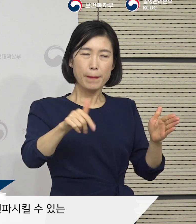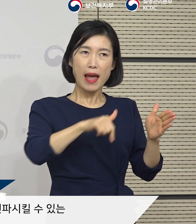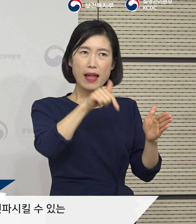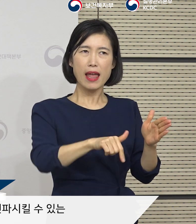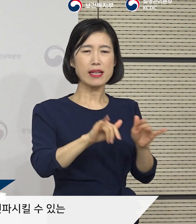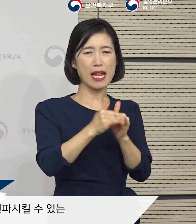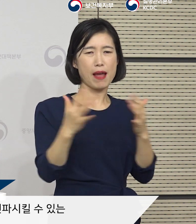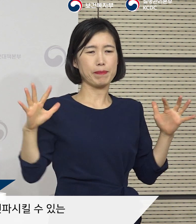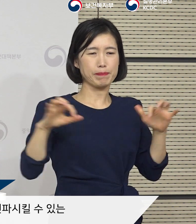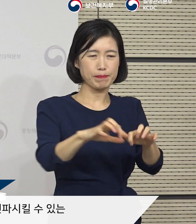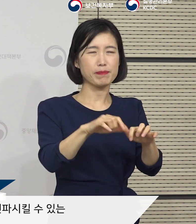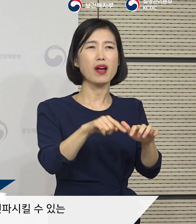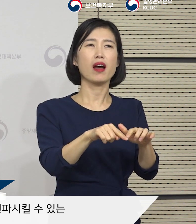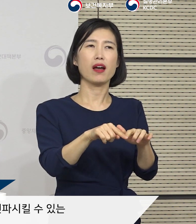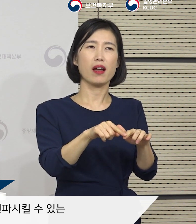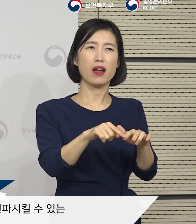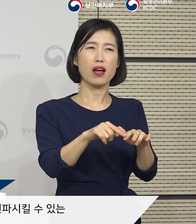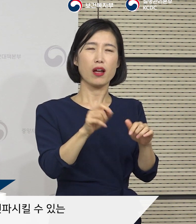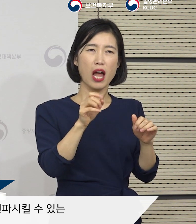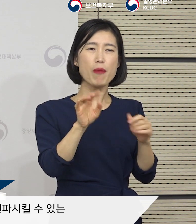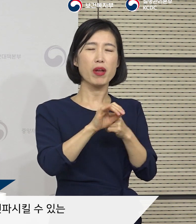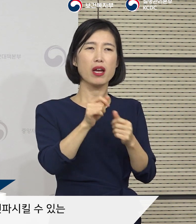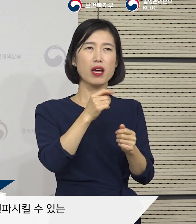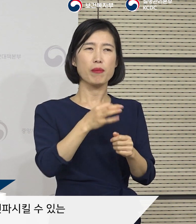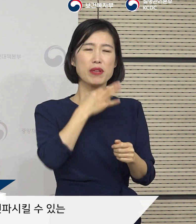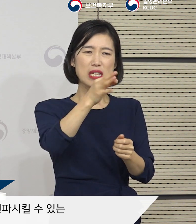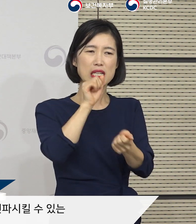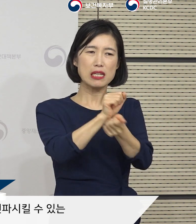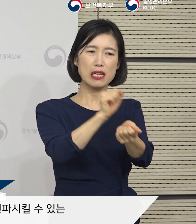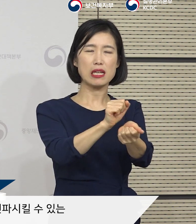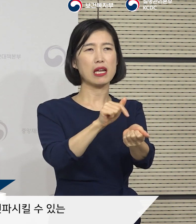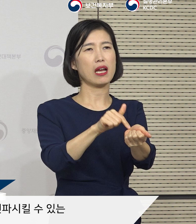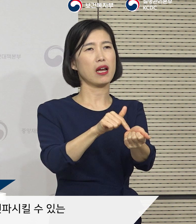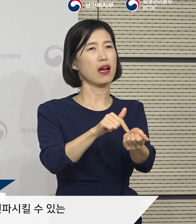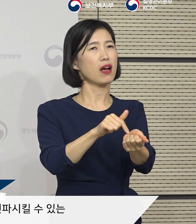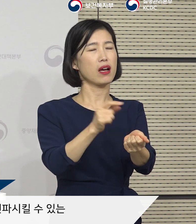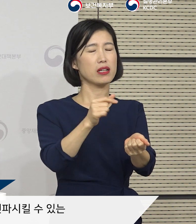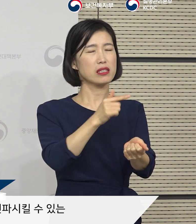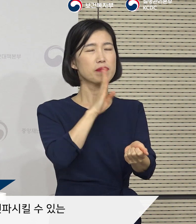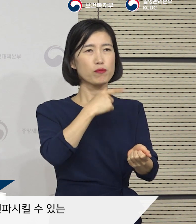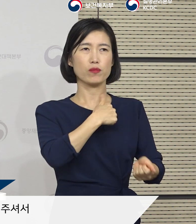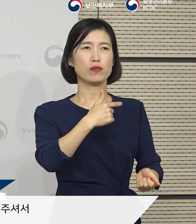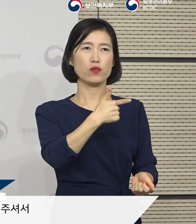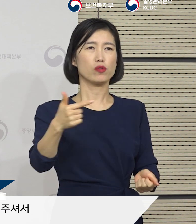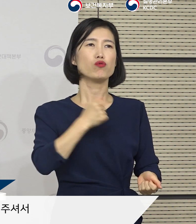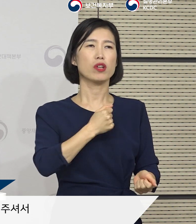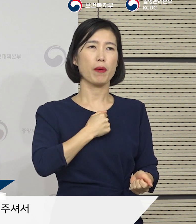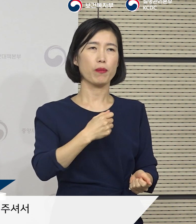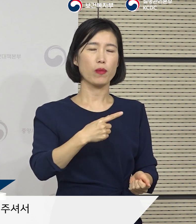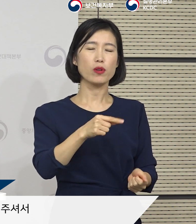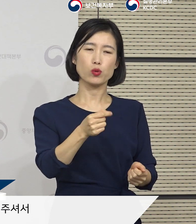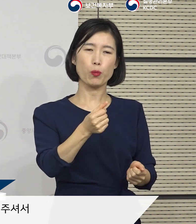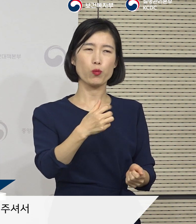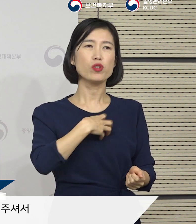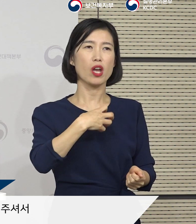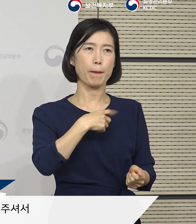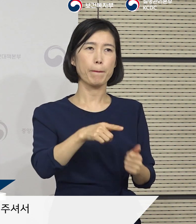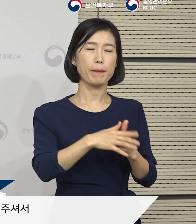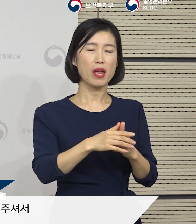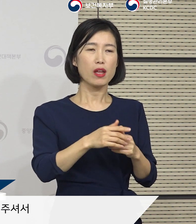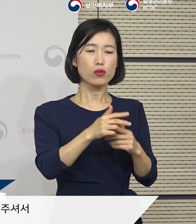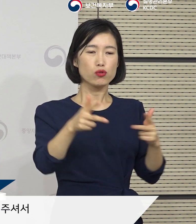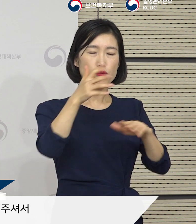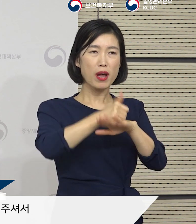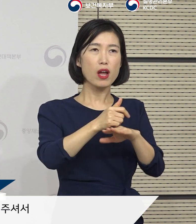다수의 사람들이 밀집하며 비말을 전파시킬 수 있는 행위를 하는 것은 위험합니다. 특히 주말 종교단체